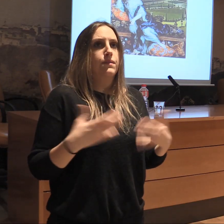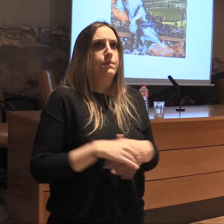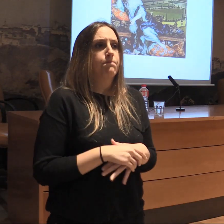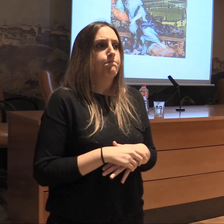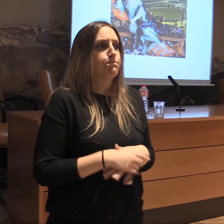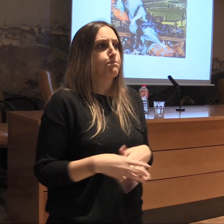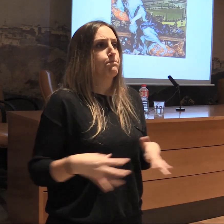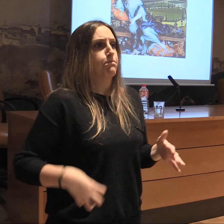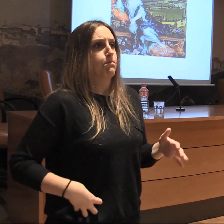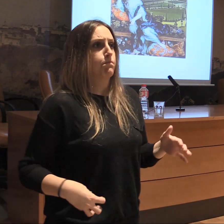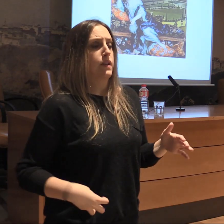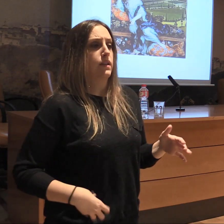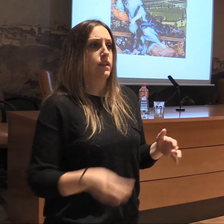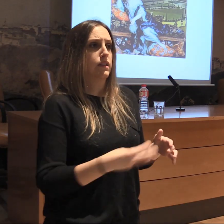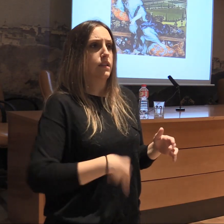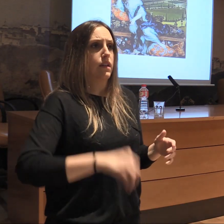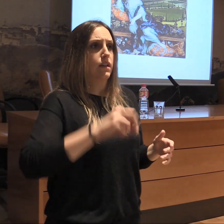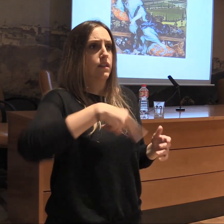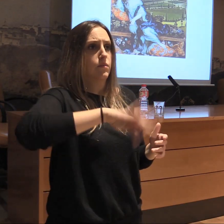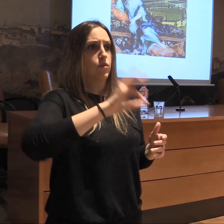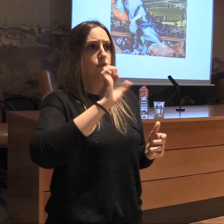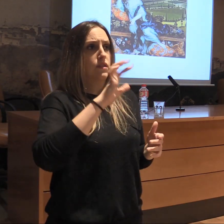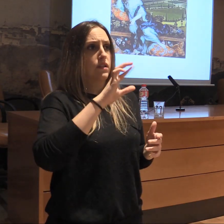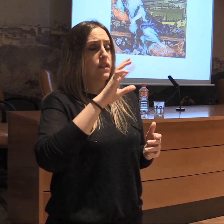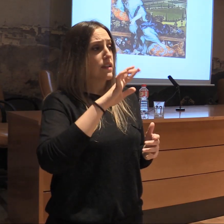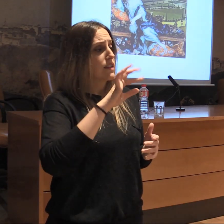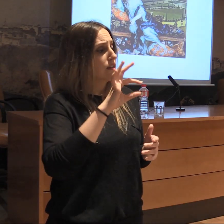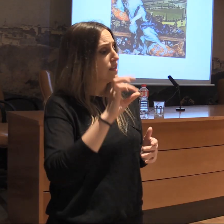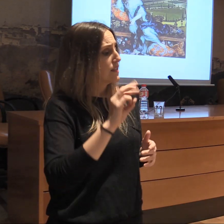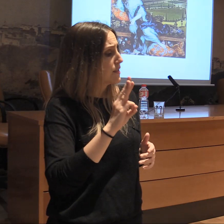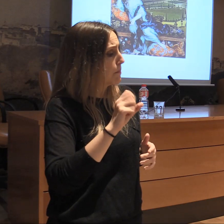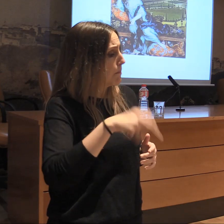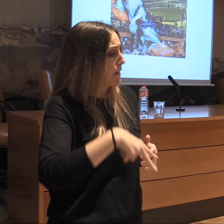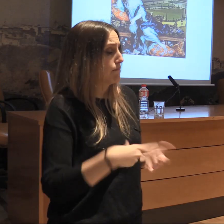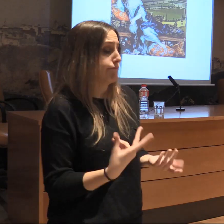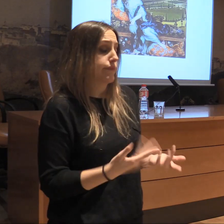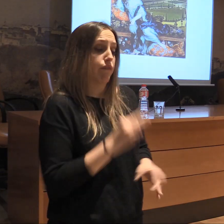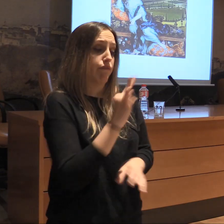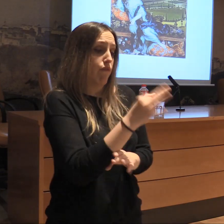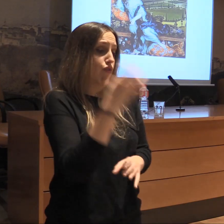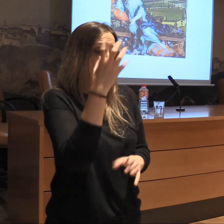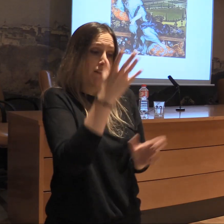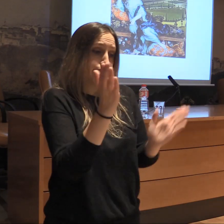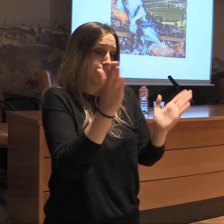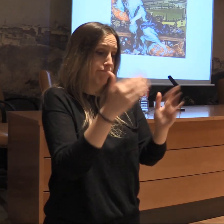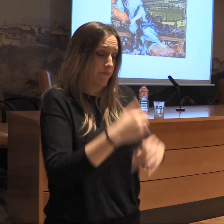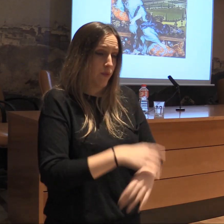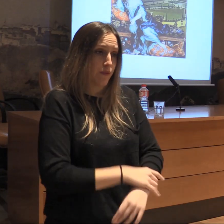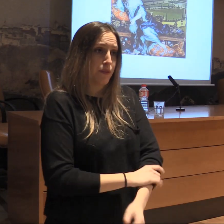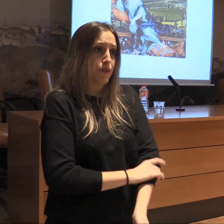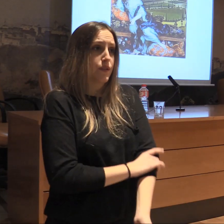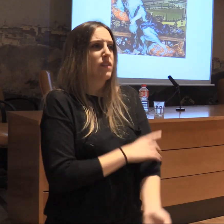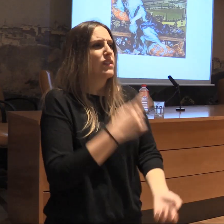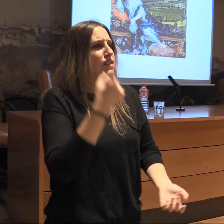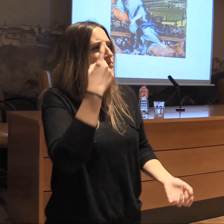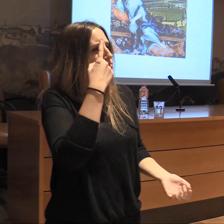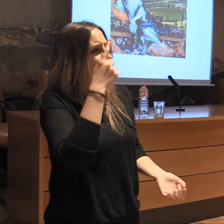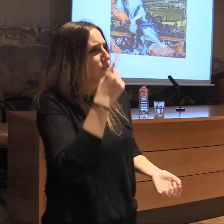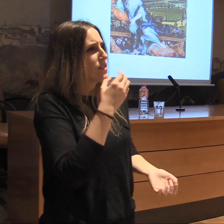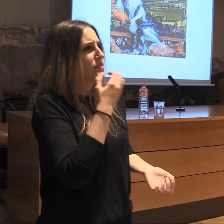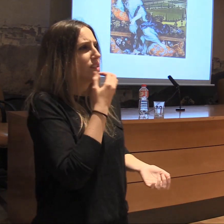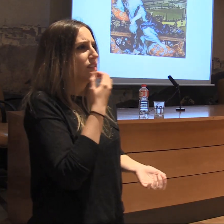La marquesa de Montespan terminó de perder el favor real. No se sabe si solo a causa de la affaire